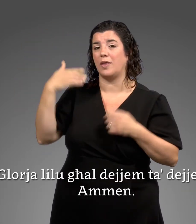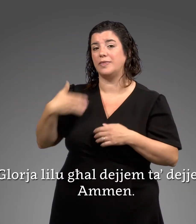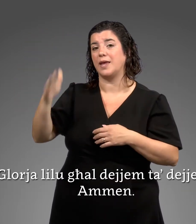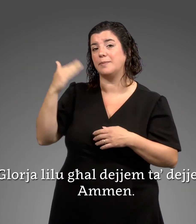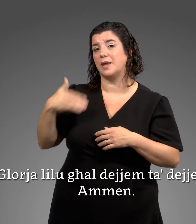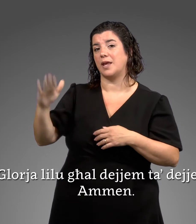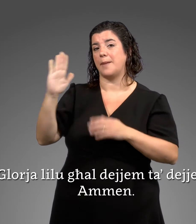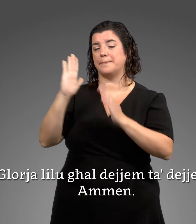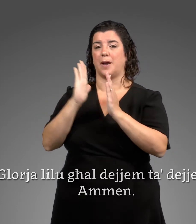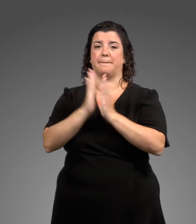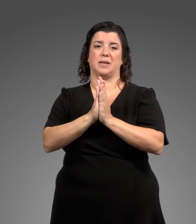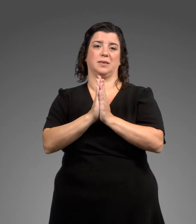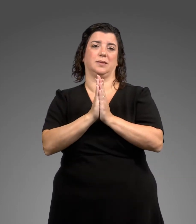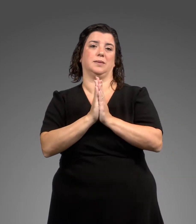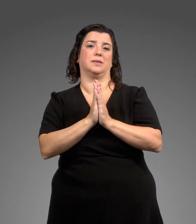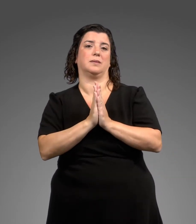Ammen